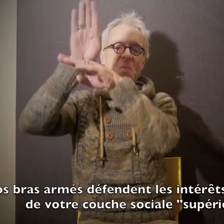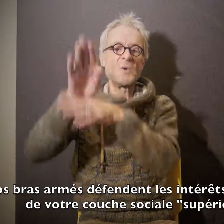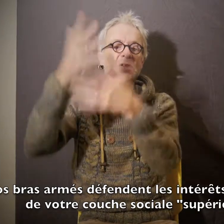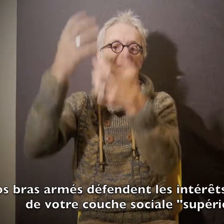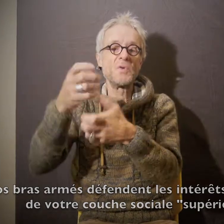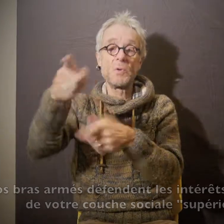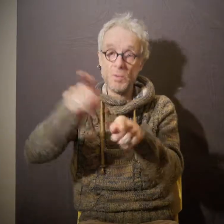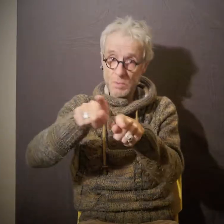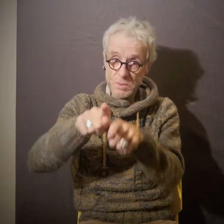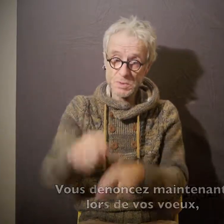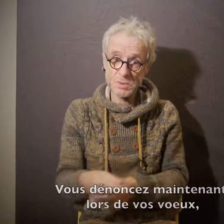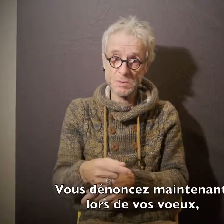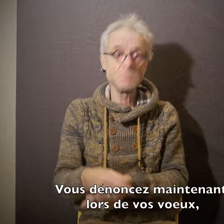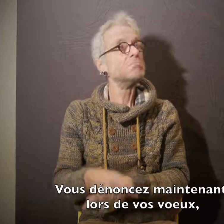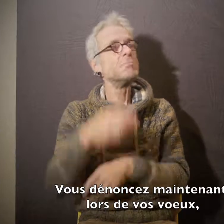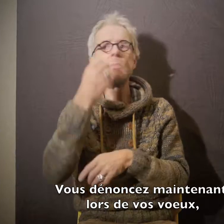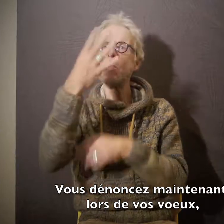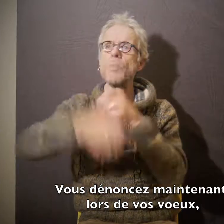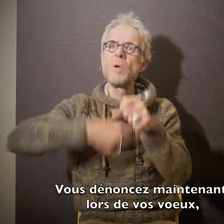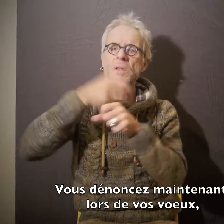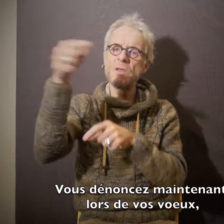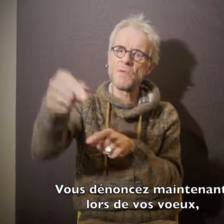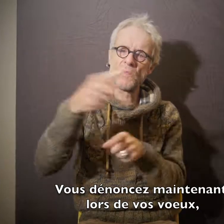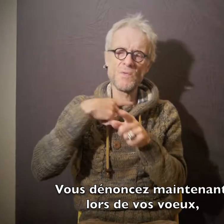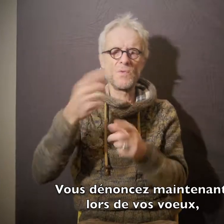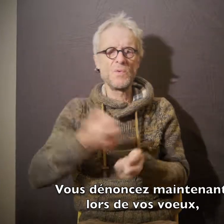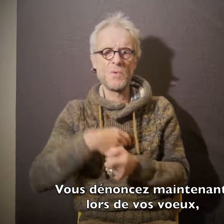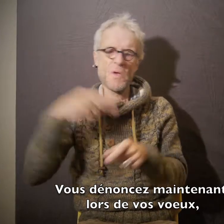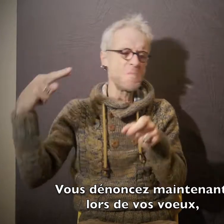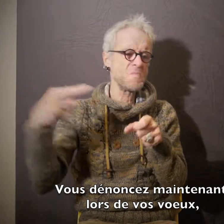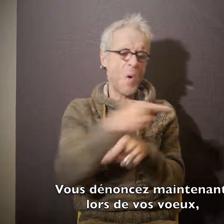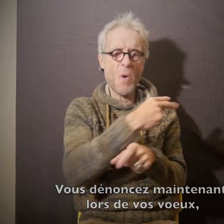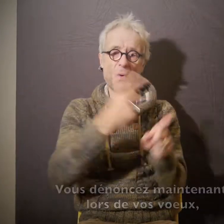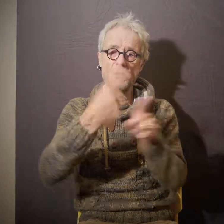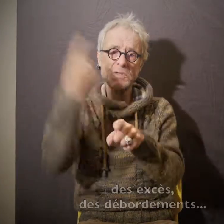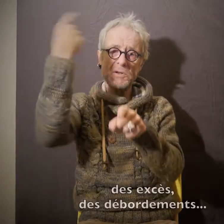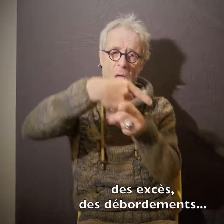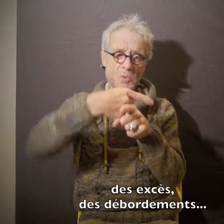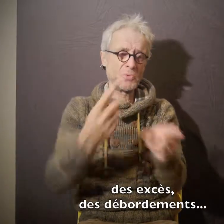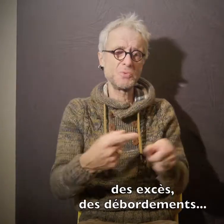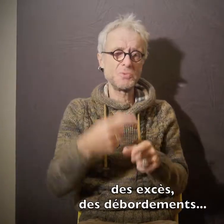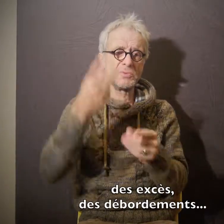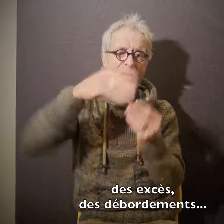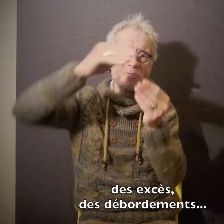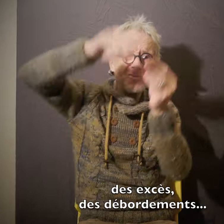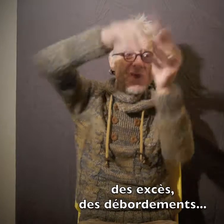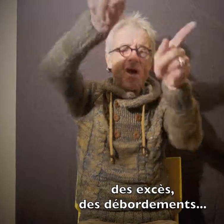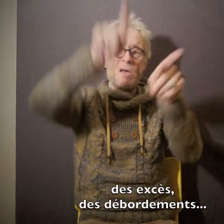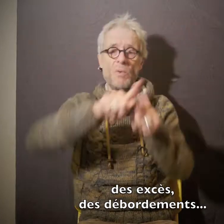Vous dénoncez maintenant, lors de vos vœux, des excès, des débordements. Vous parlez sans nul doute